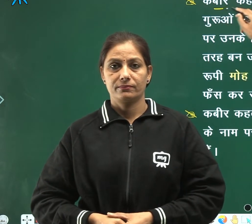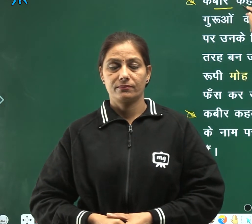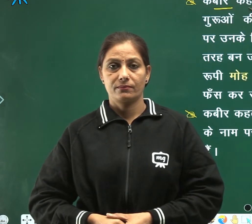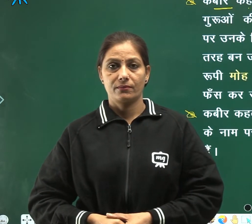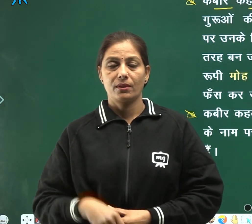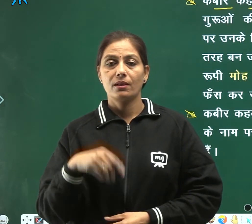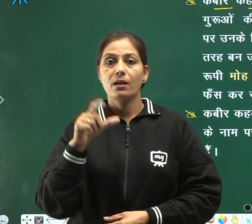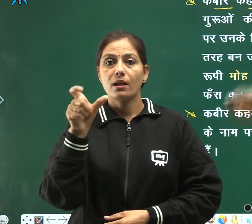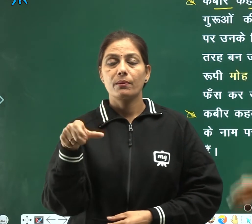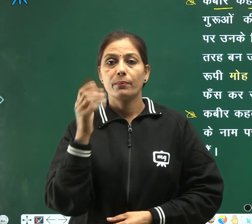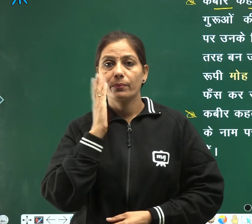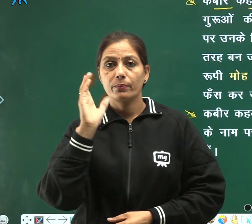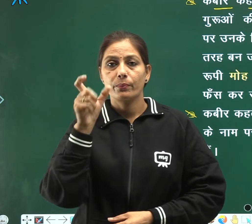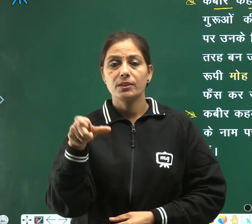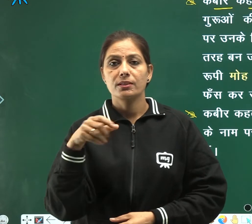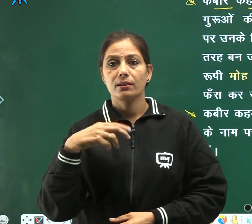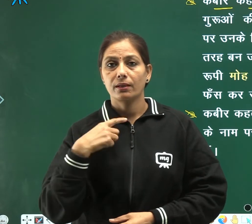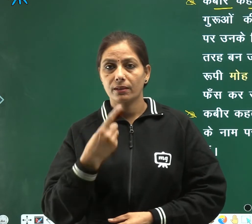कबीर कहते हैं कि